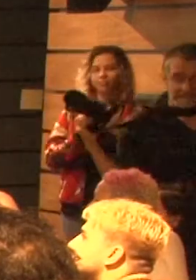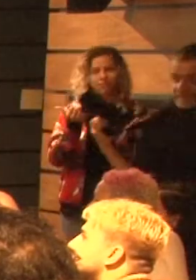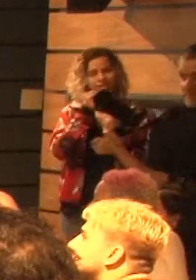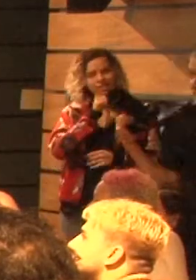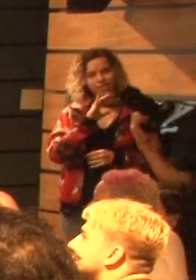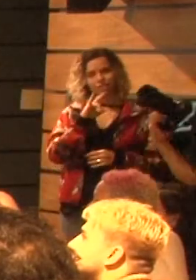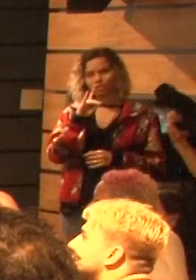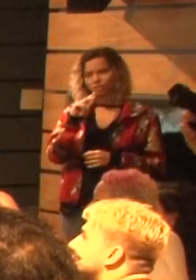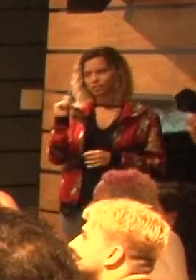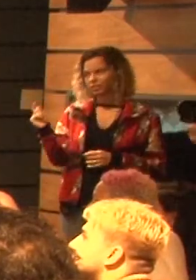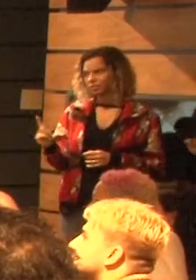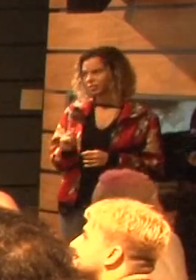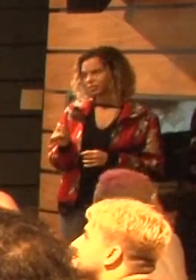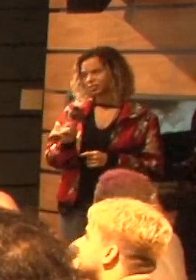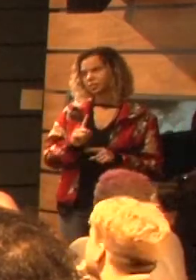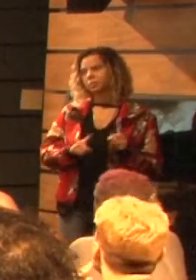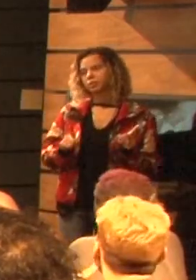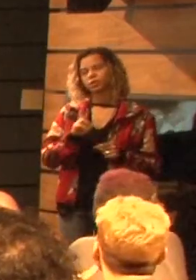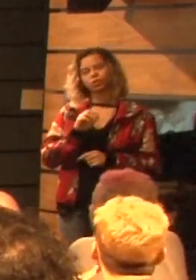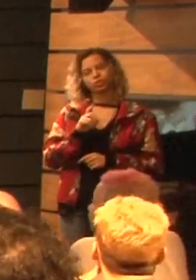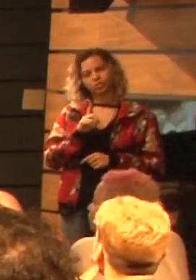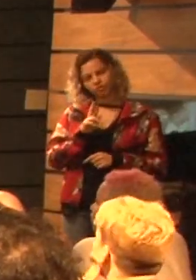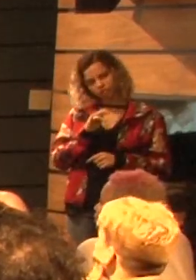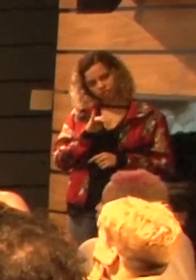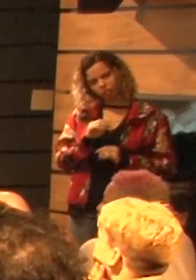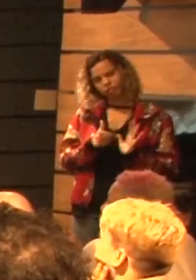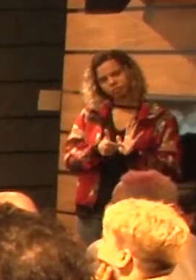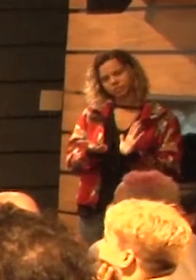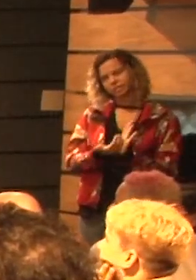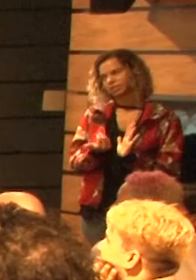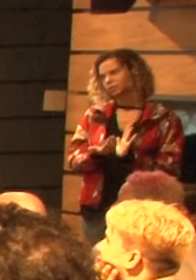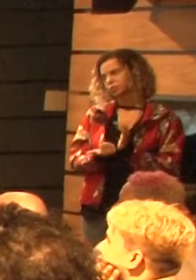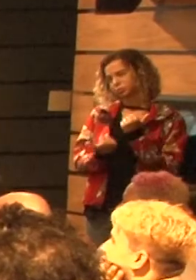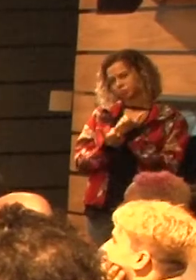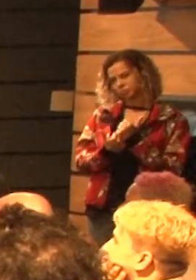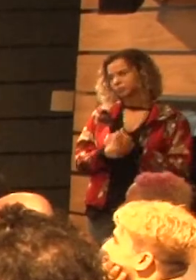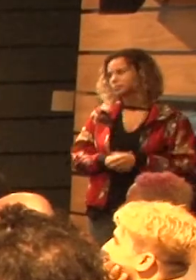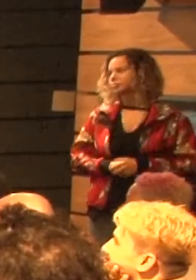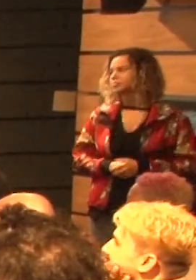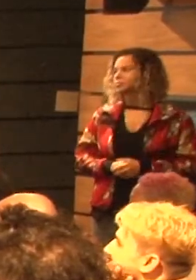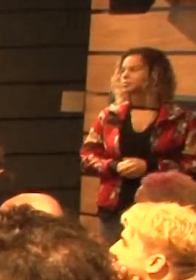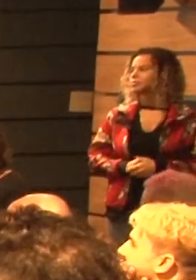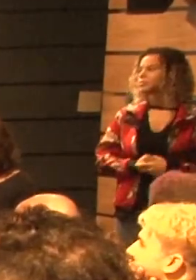Chegar, mas o Rodrigo Jerônimo vai apresentar o livro por ela.